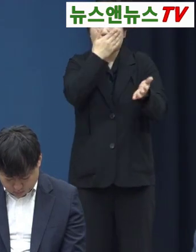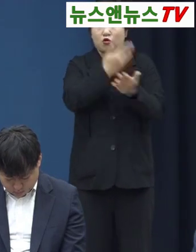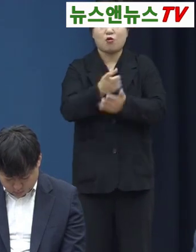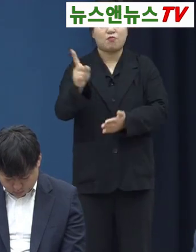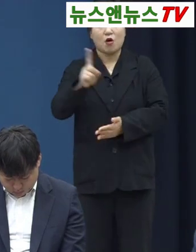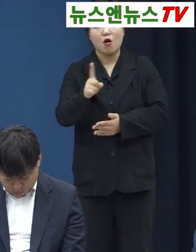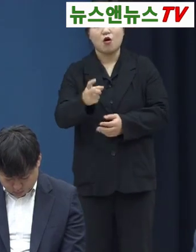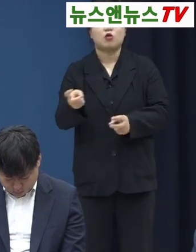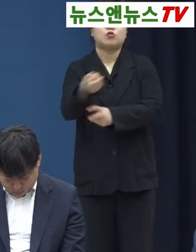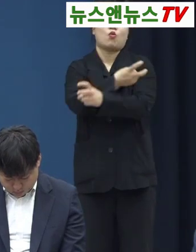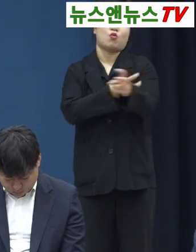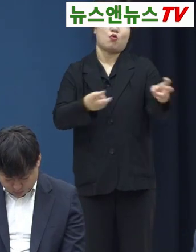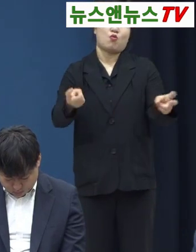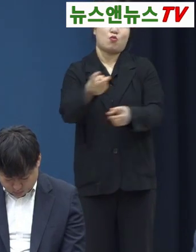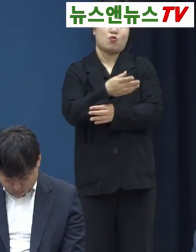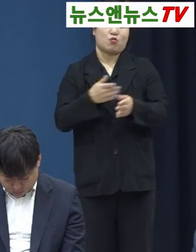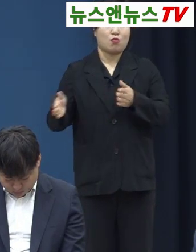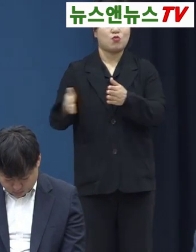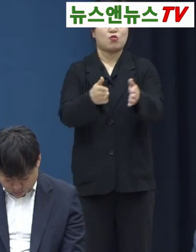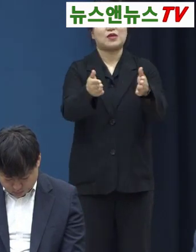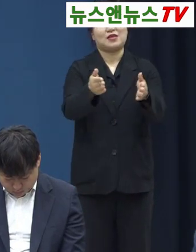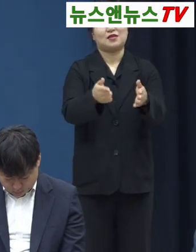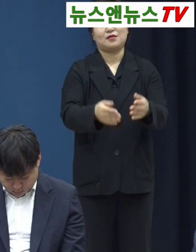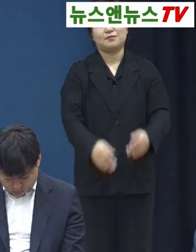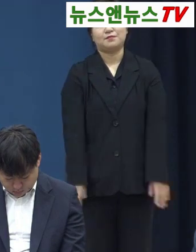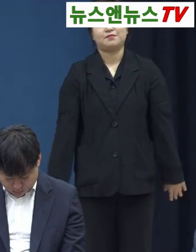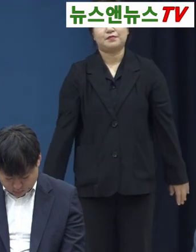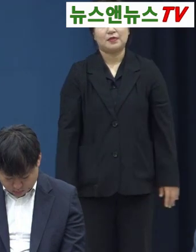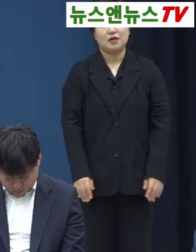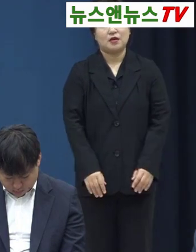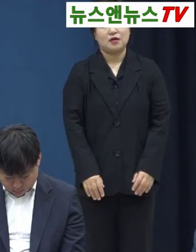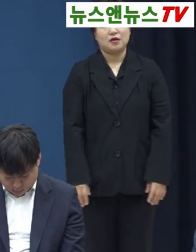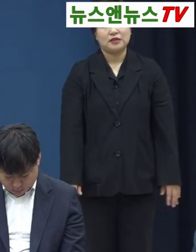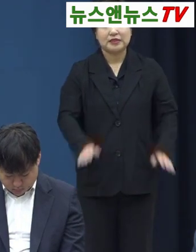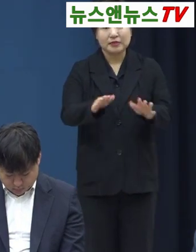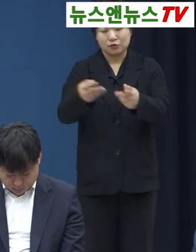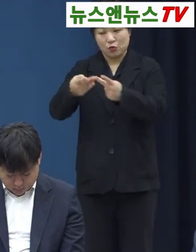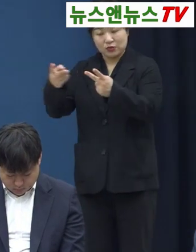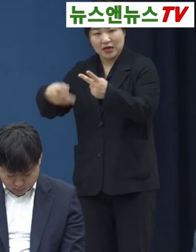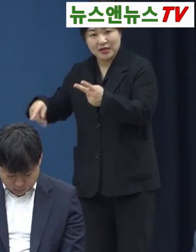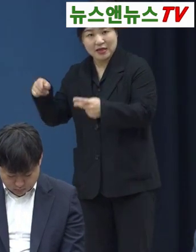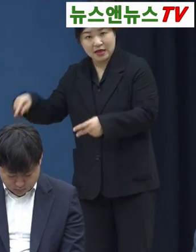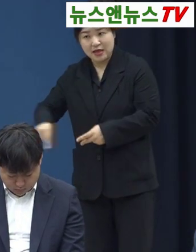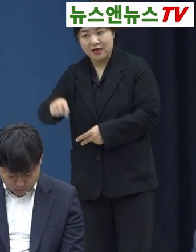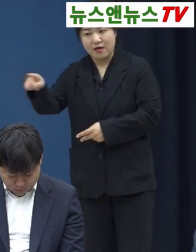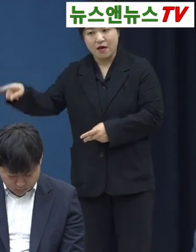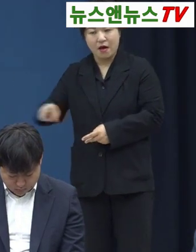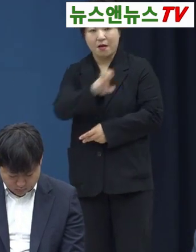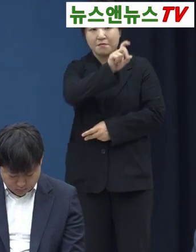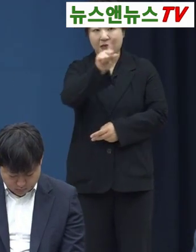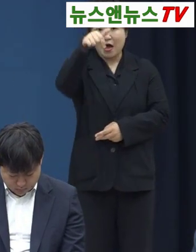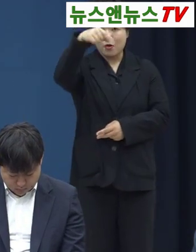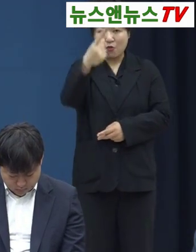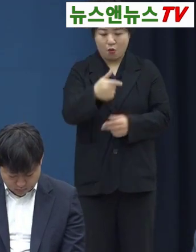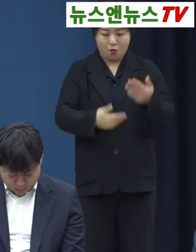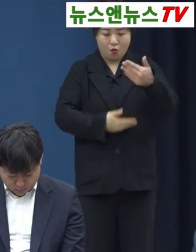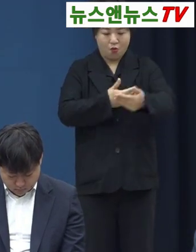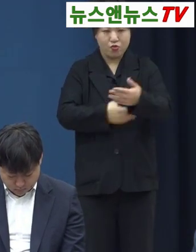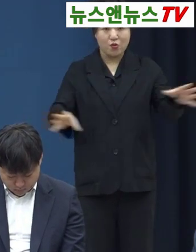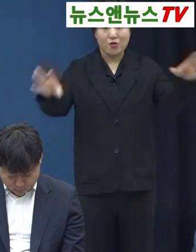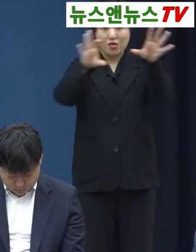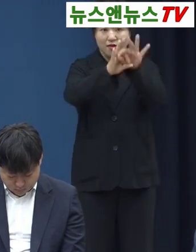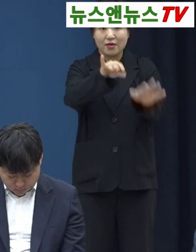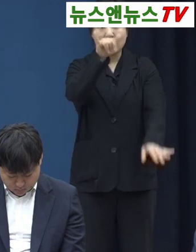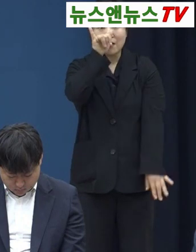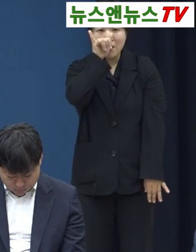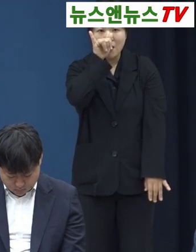것은 도로망이라고 봐요. 일단 도로망. 다행히 동탄에서 마도까지 고속도로가 이렇게 연결돼